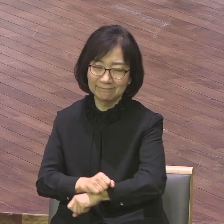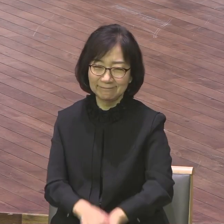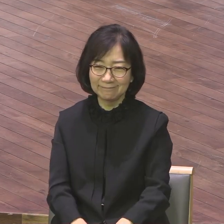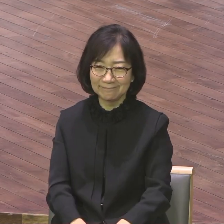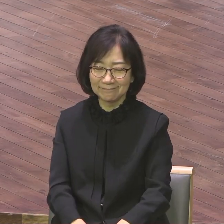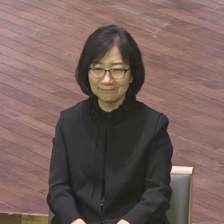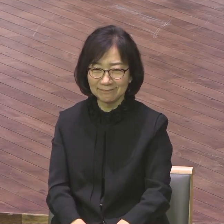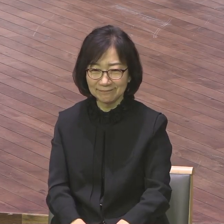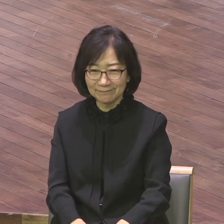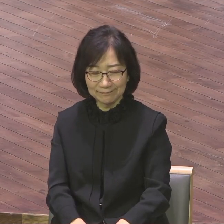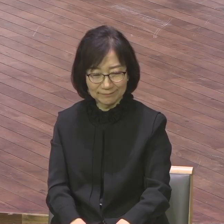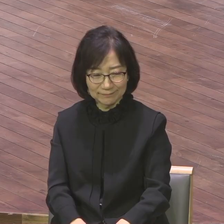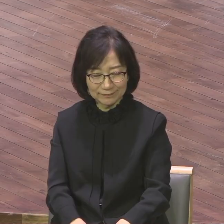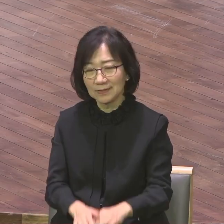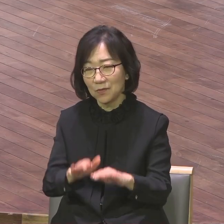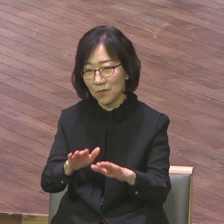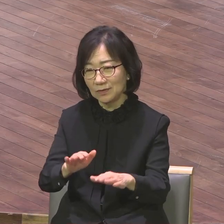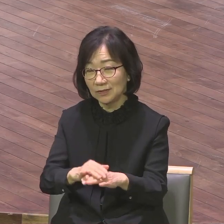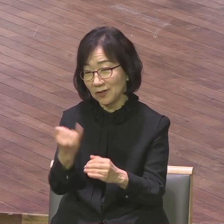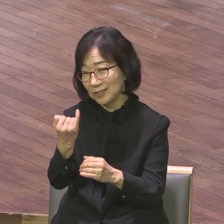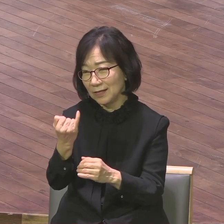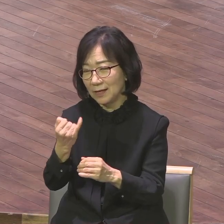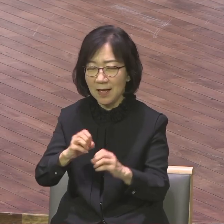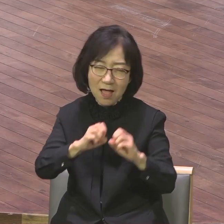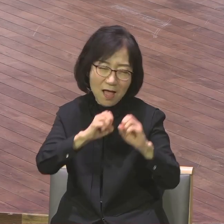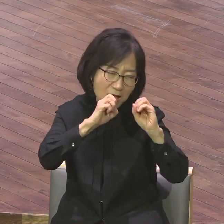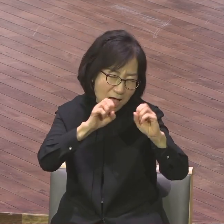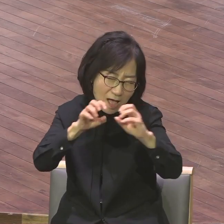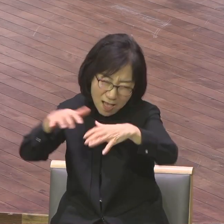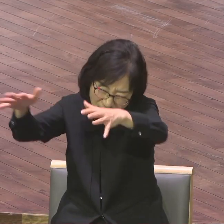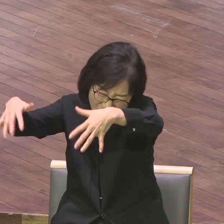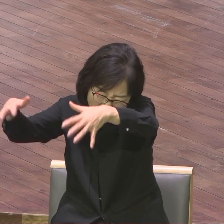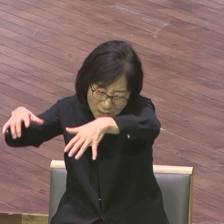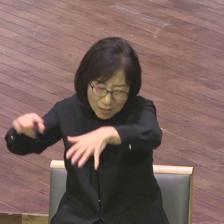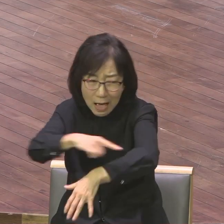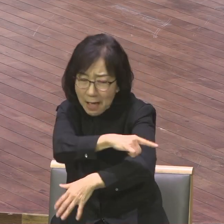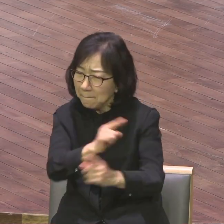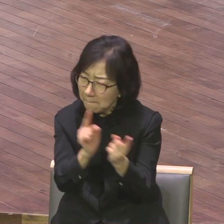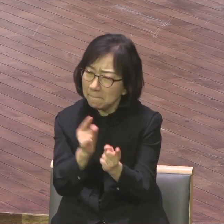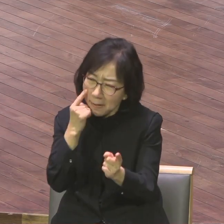오늘 본문에 보니까 와서 보라, 이는 그리스도가 아니냐.